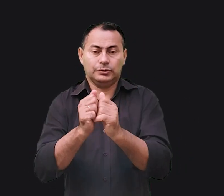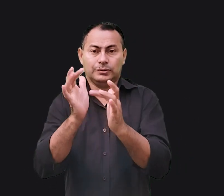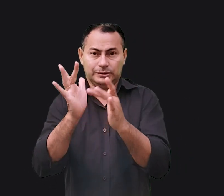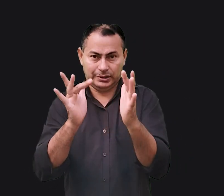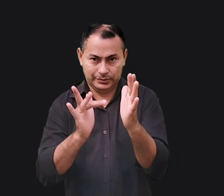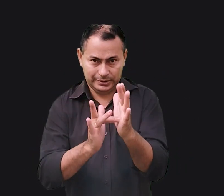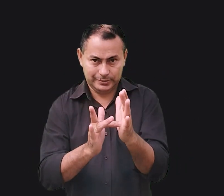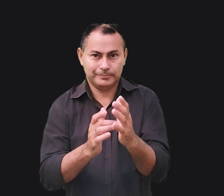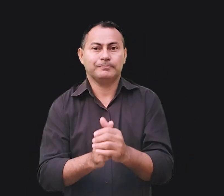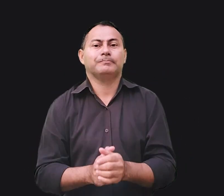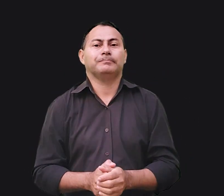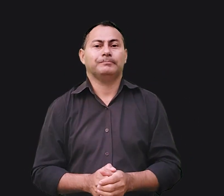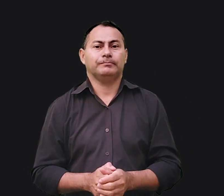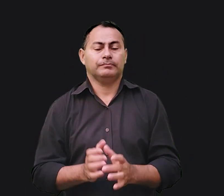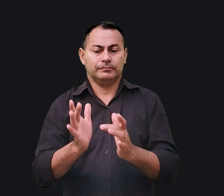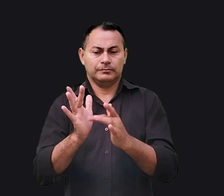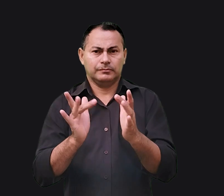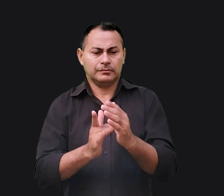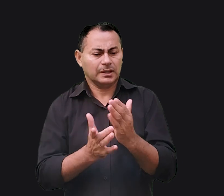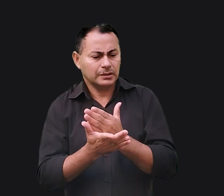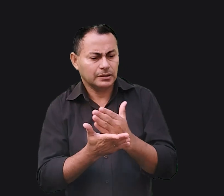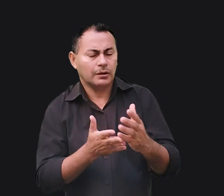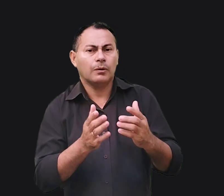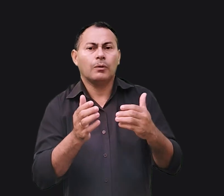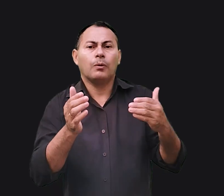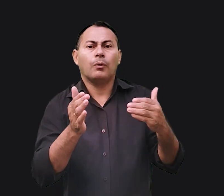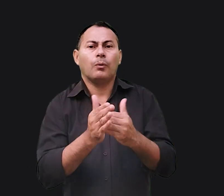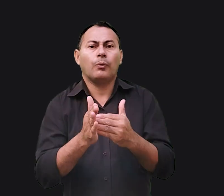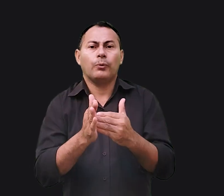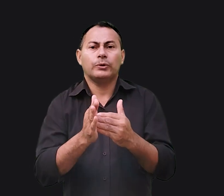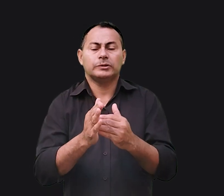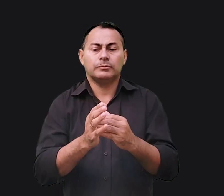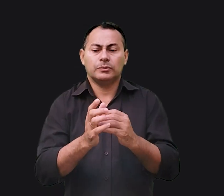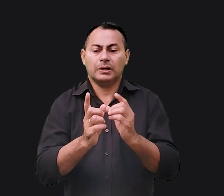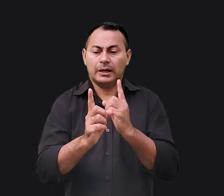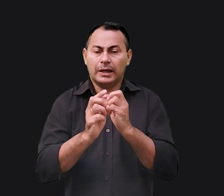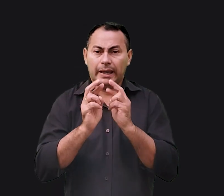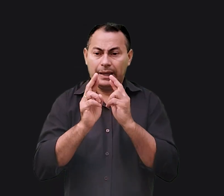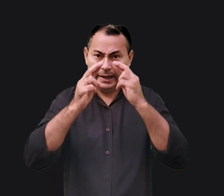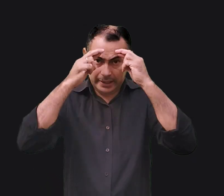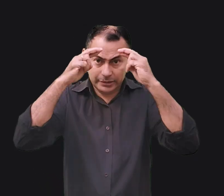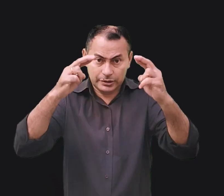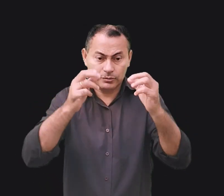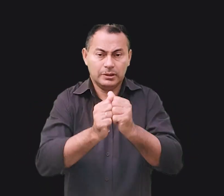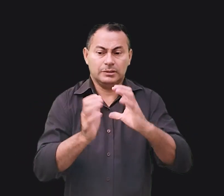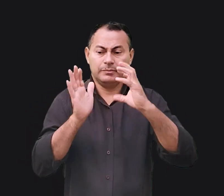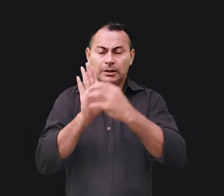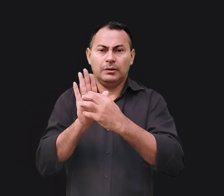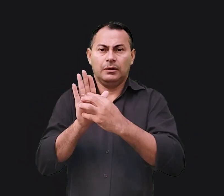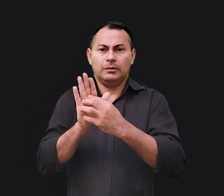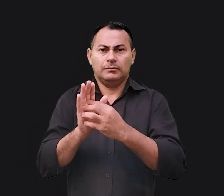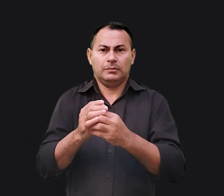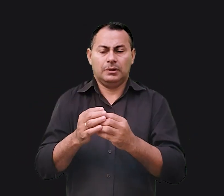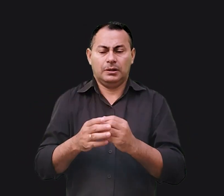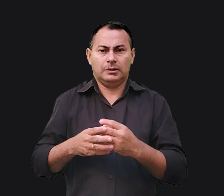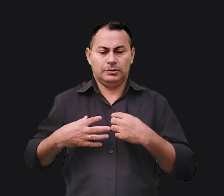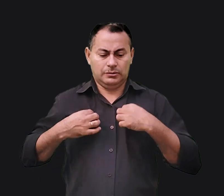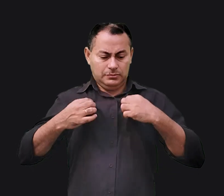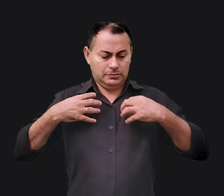Jesus. Jesus inicia seu último retiro com um ato simbólico. Ele tirou sua capa e colocou uma toalha em volta